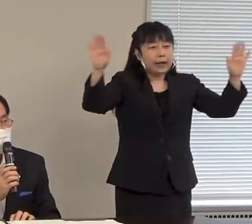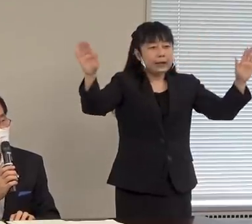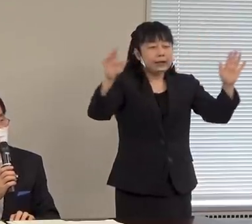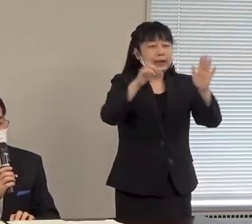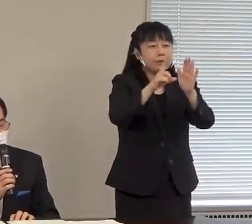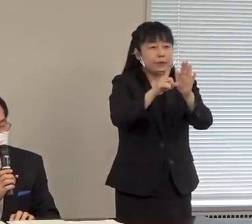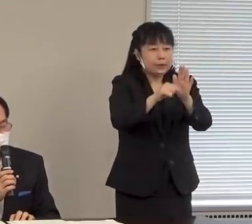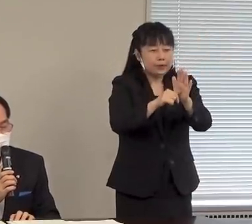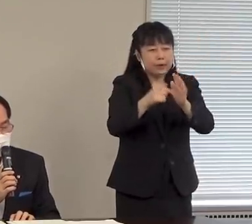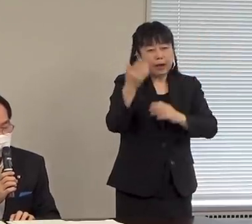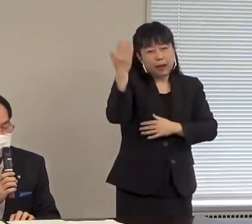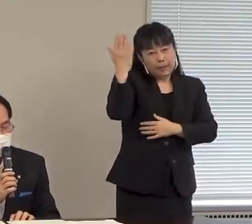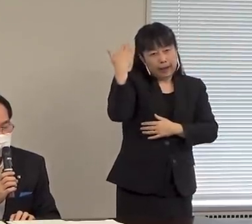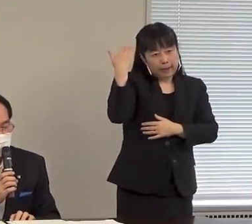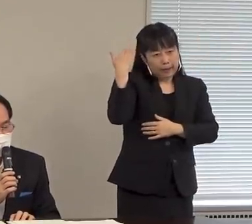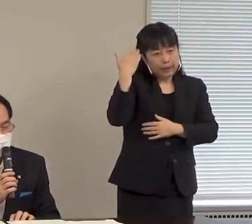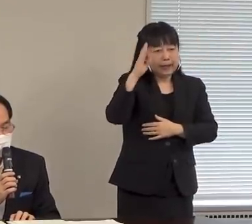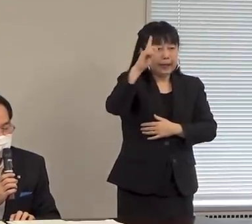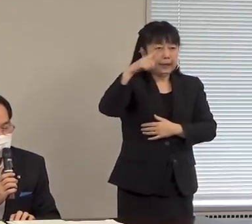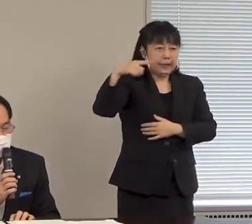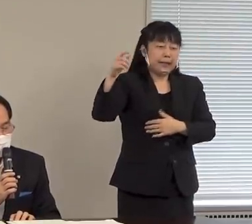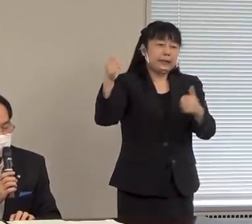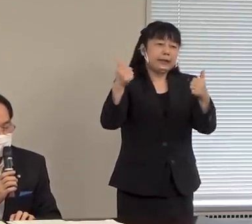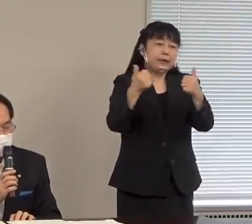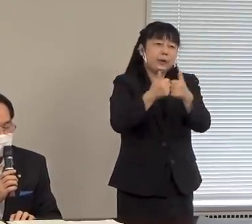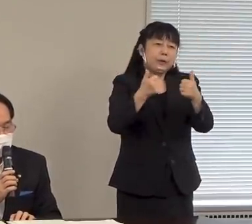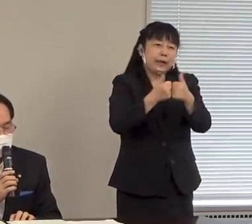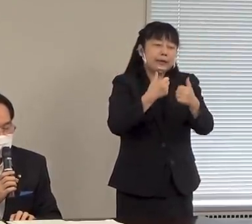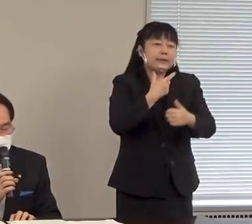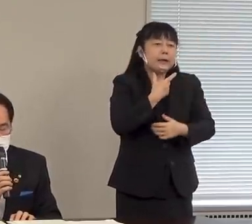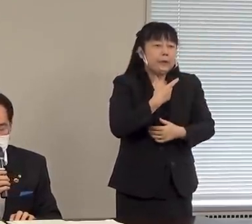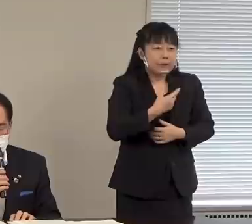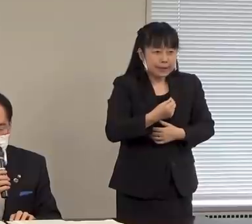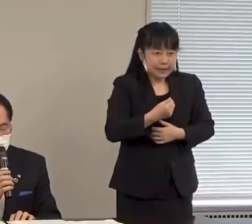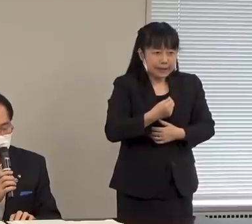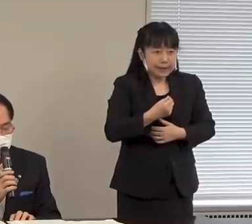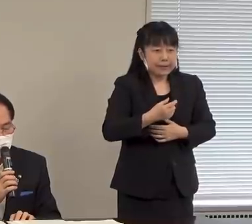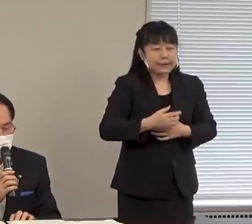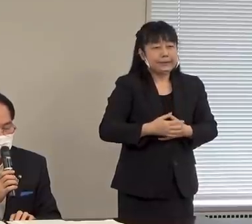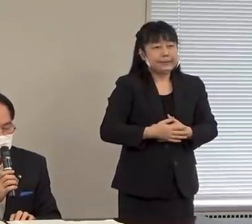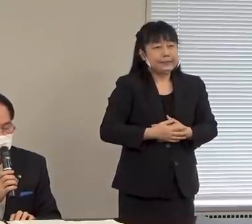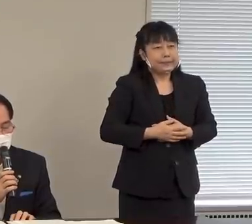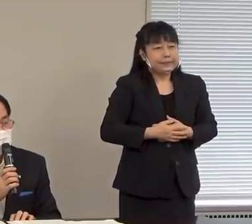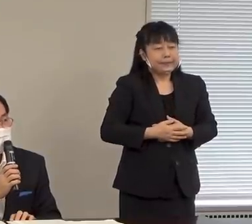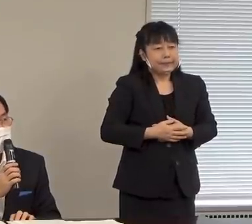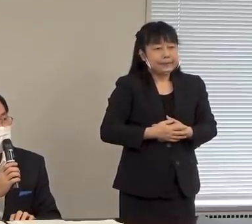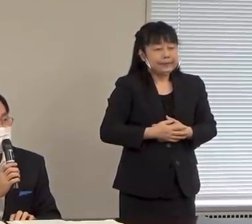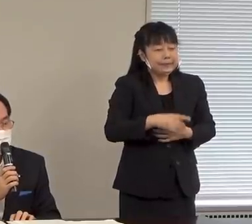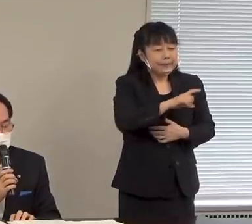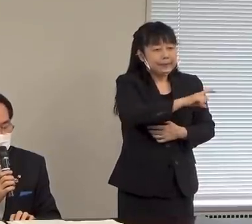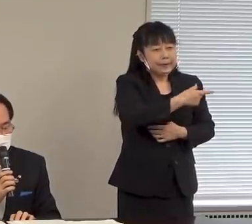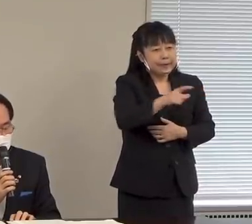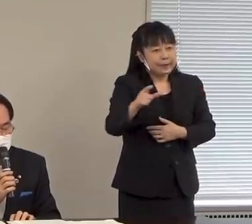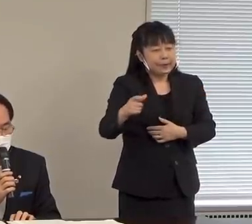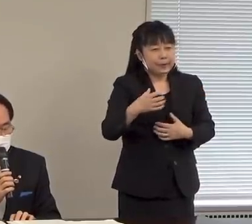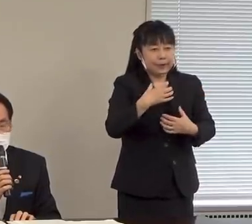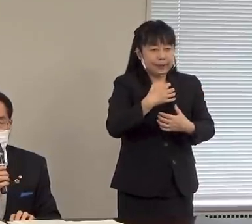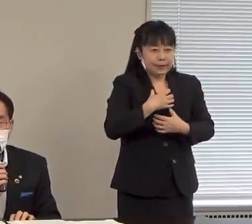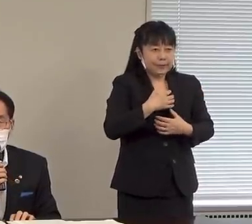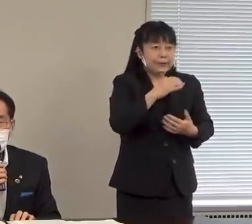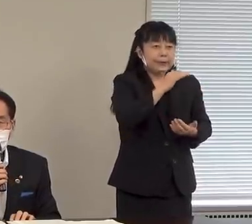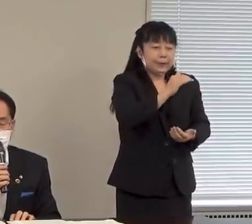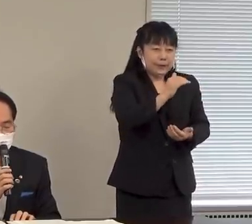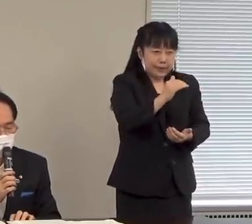していただくようお願いしたいと思います。合わせてこうした留意事項につきましては、イベント参加者の皆